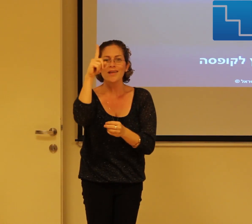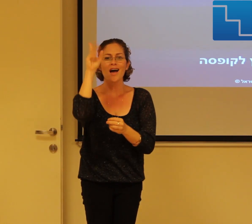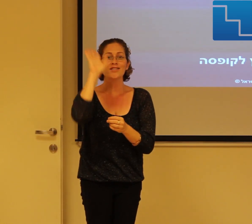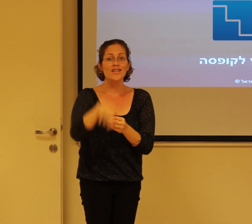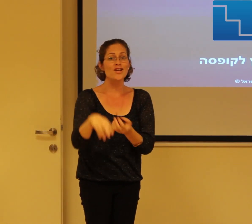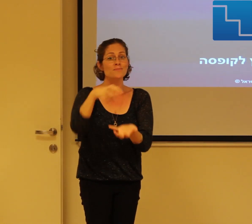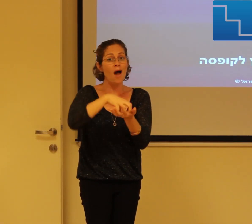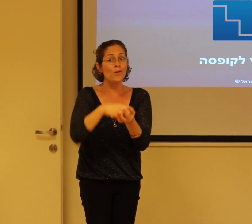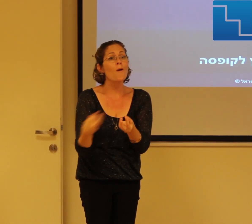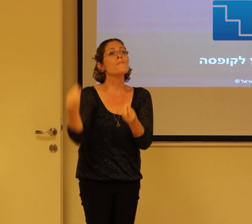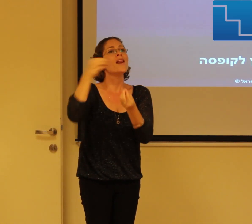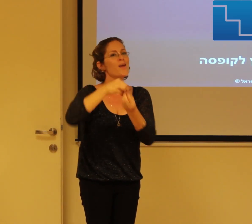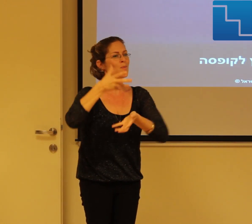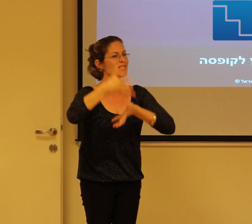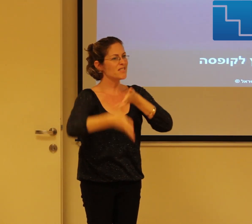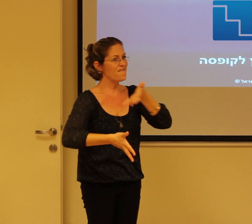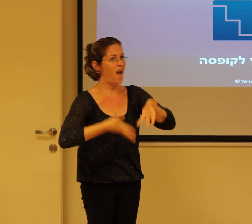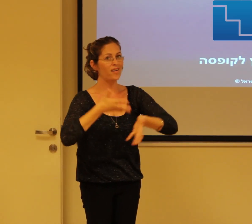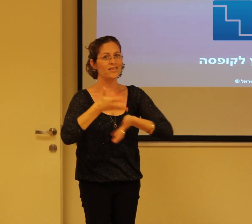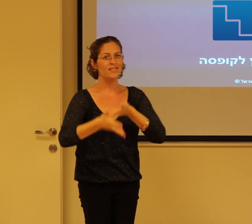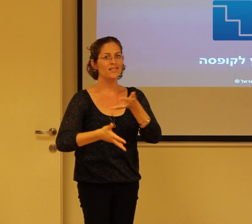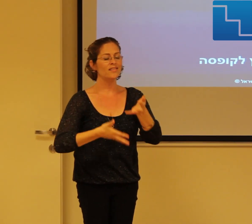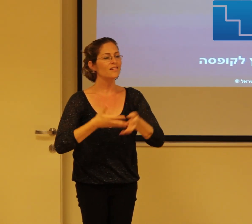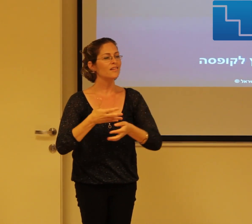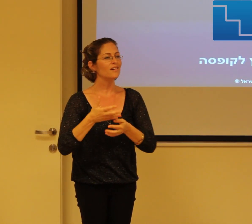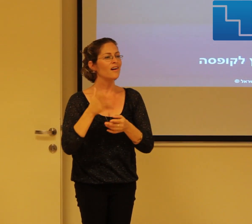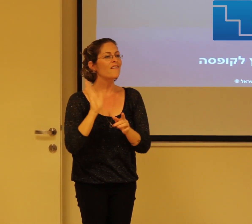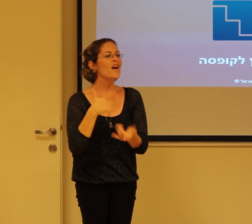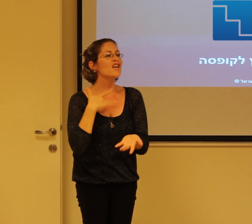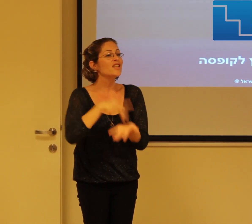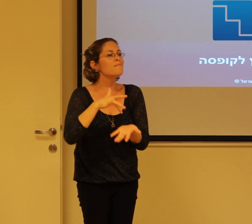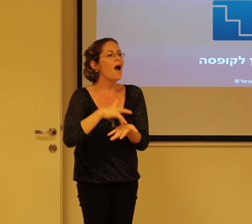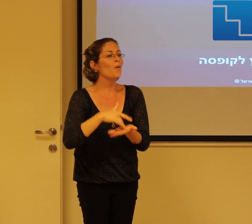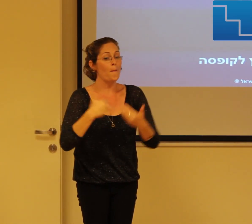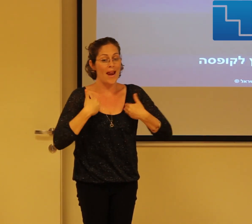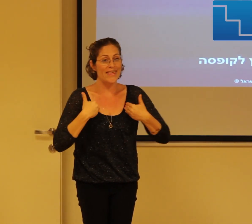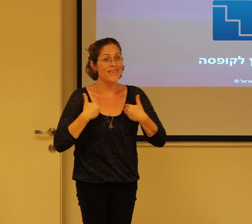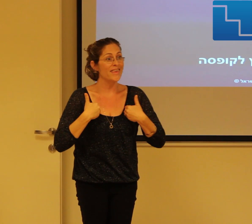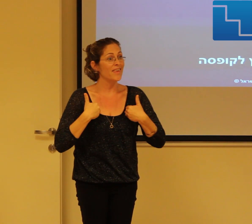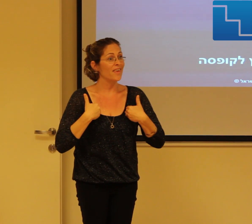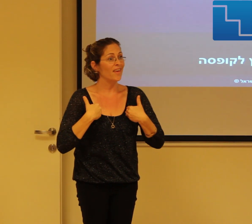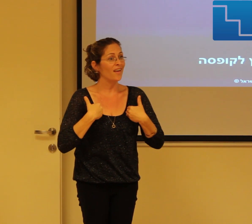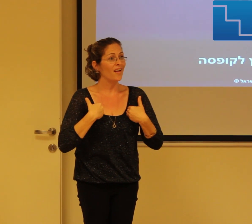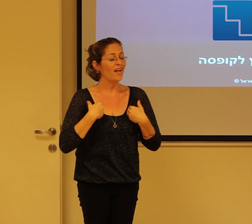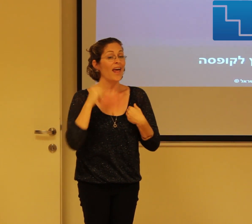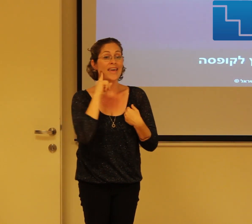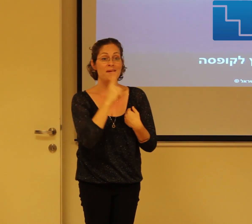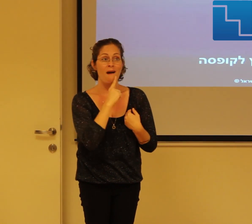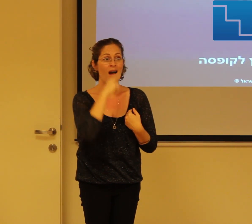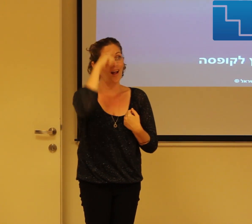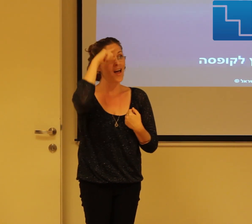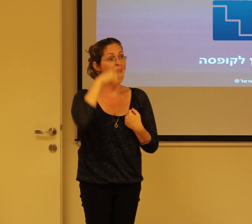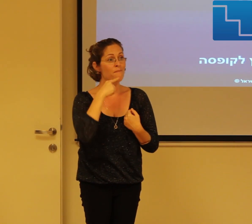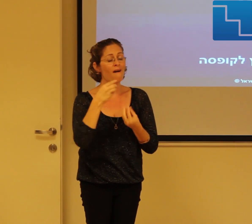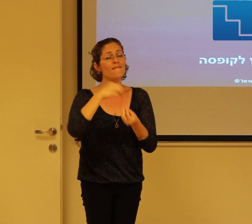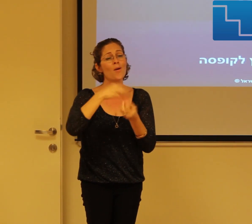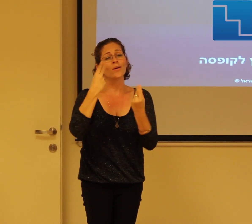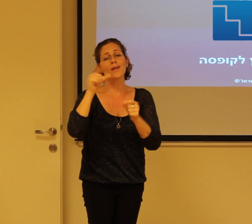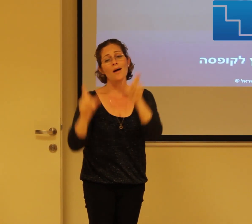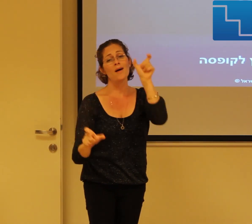שמשפחה, המשפחה יודעת שיש מקום גם לא שפה אחת, לשפת סימנים. ואז המשפחה אוטומטית מקבלת אותי